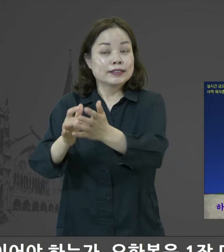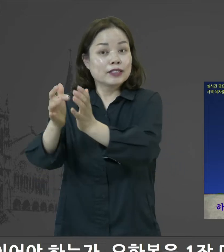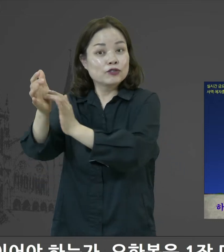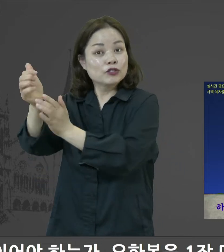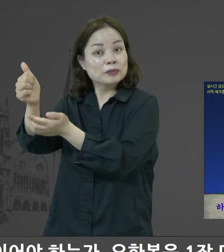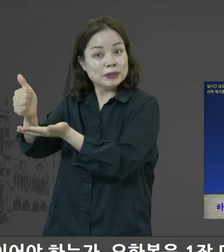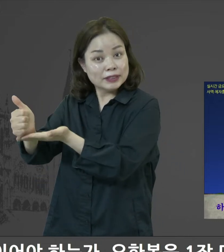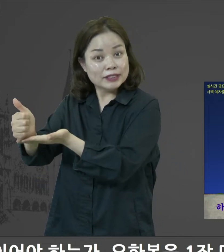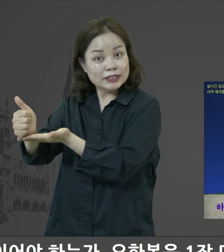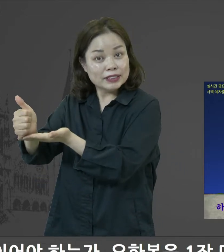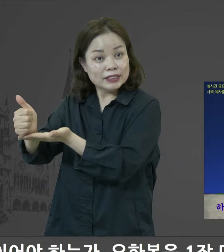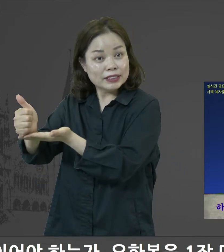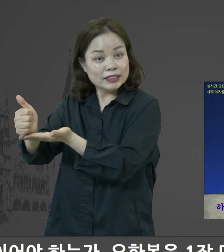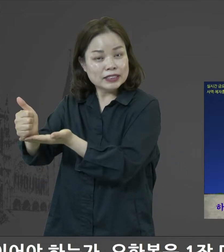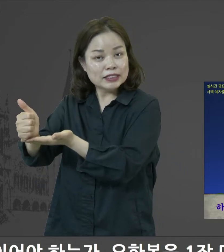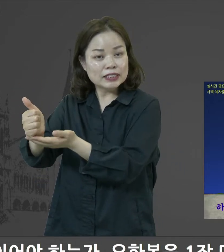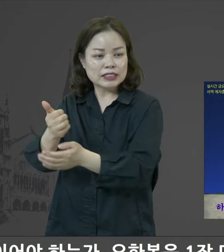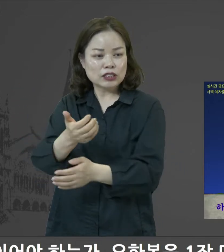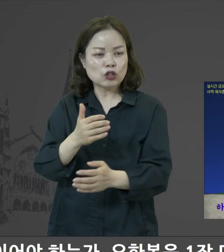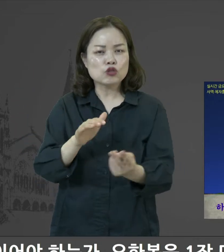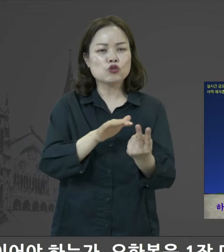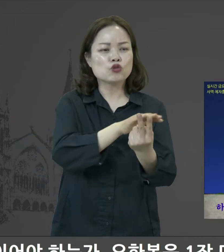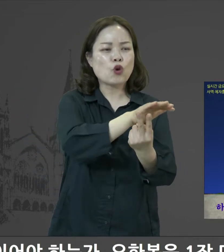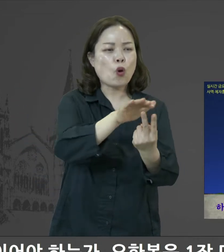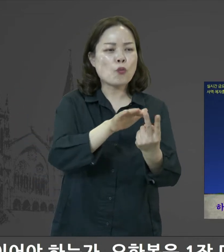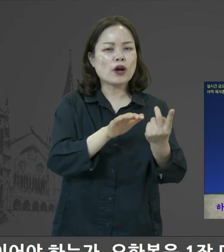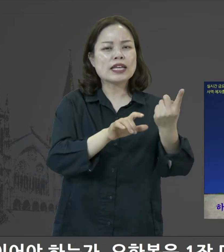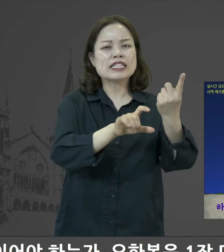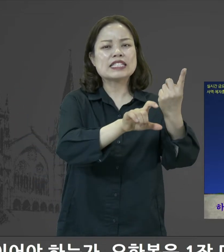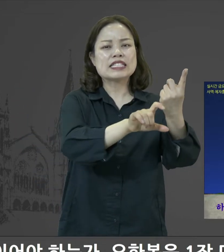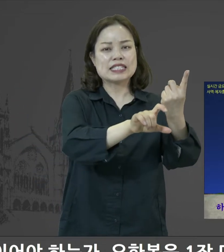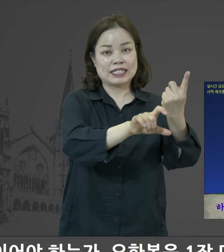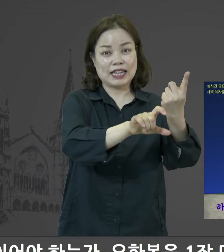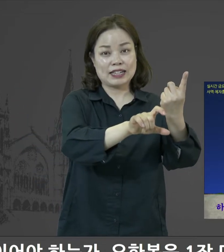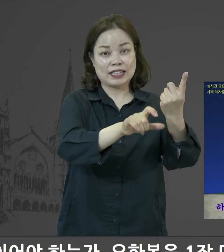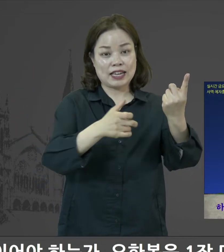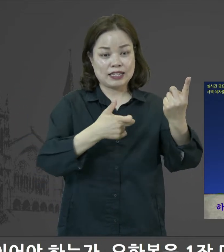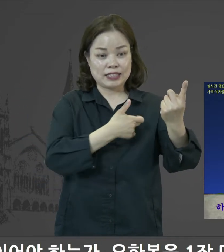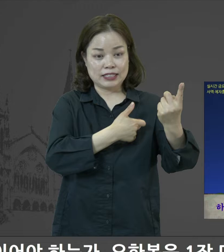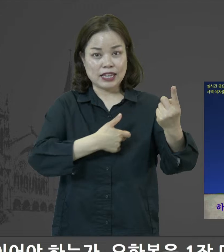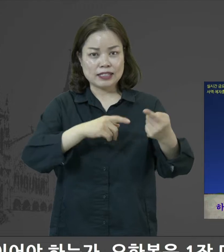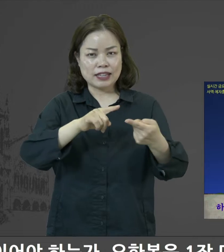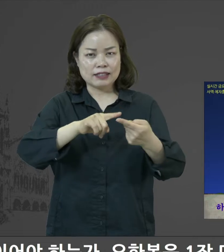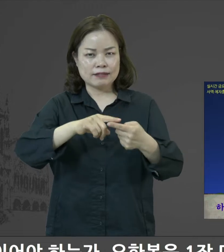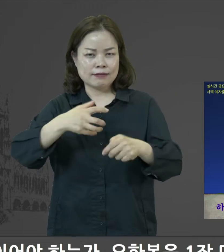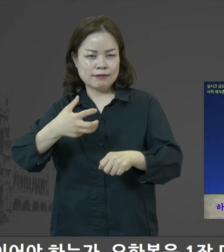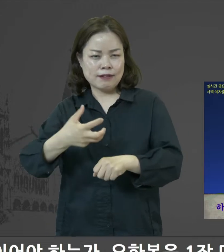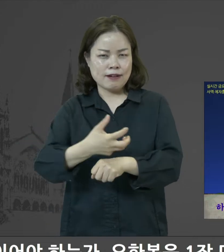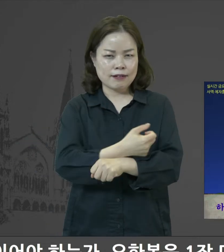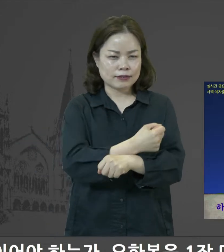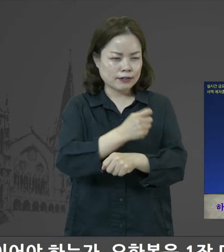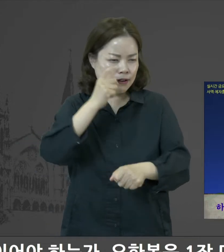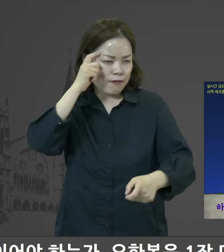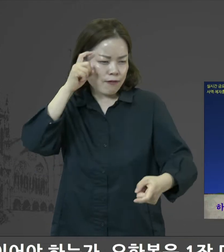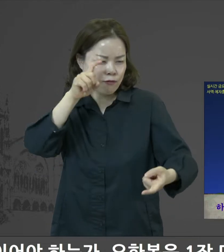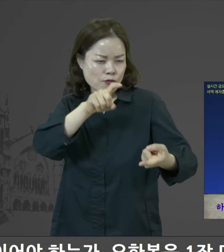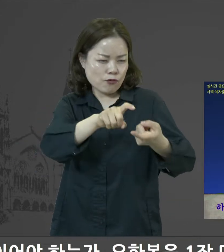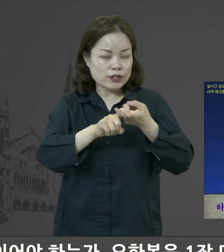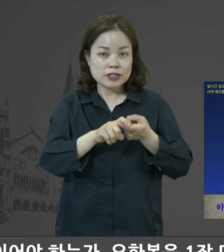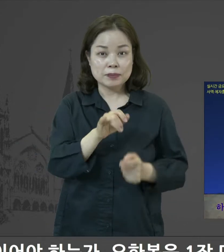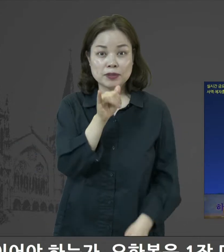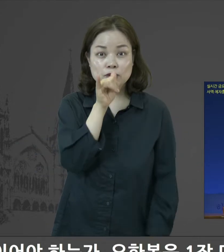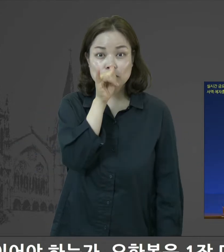예수님은 요 이전에 요한복음 1장에서 제자들에 대한 강력한 관심을